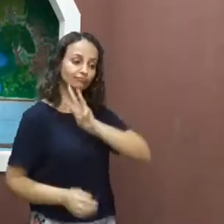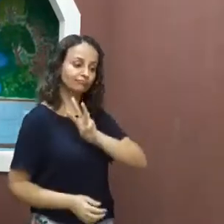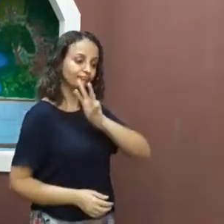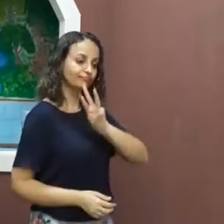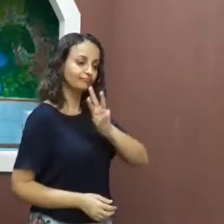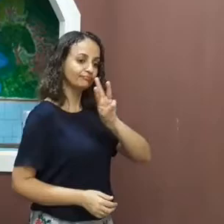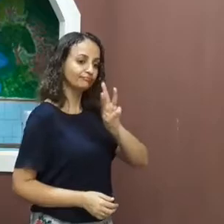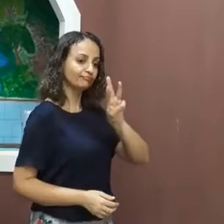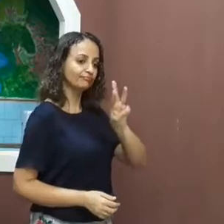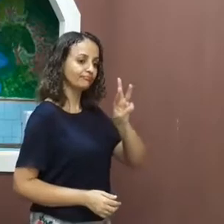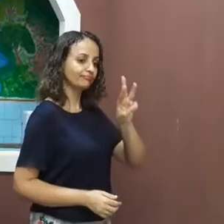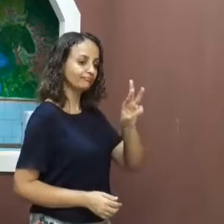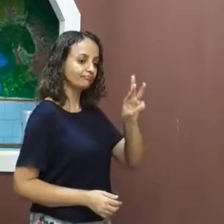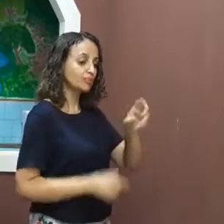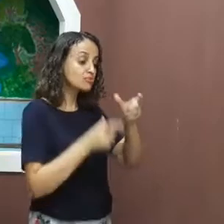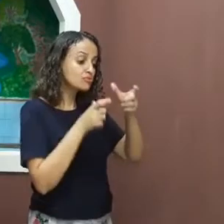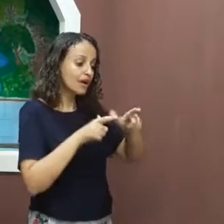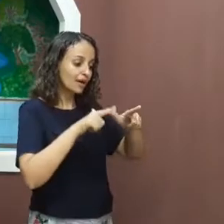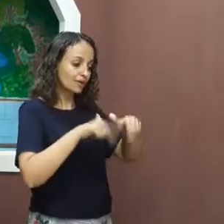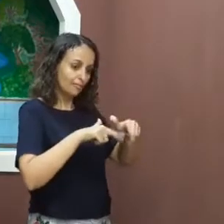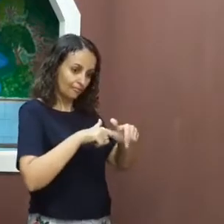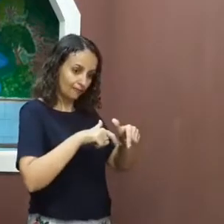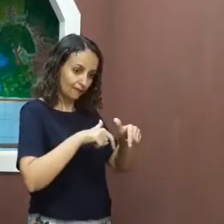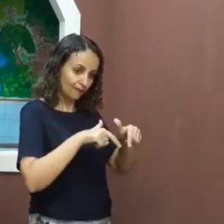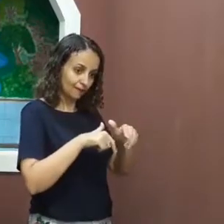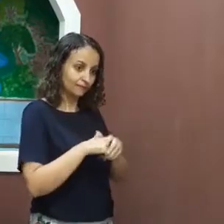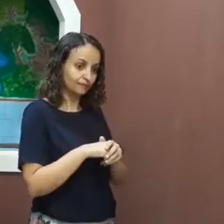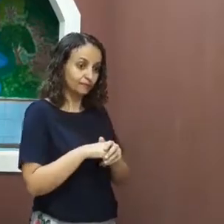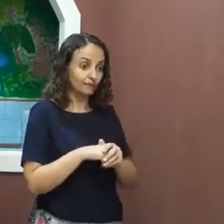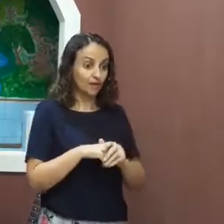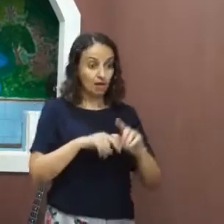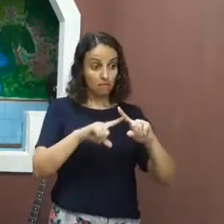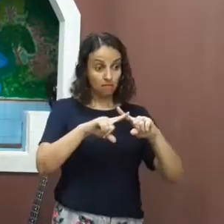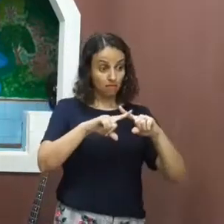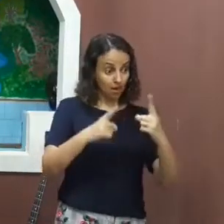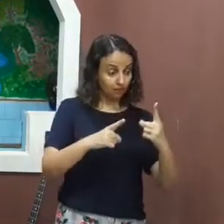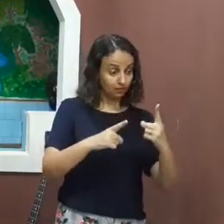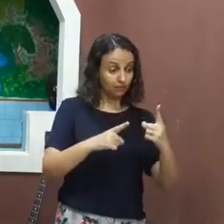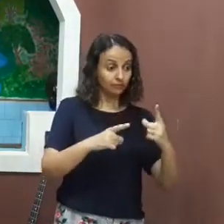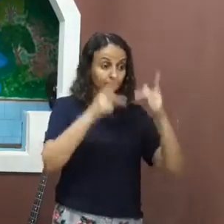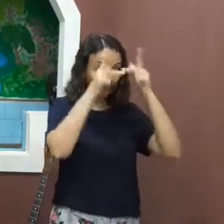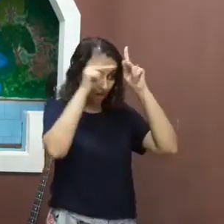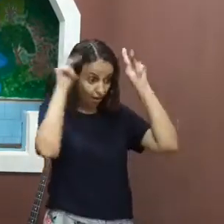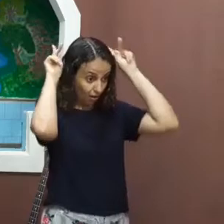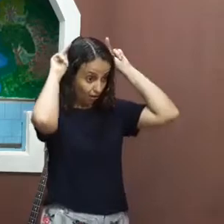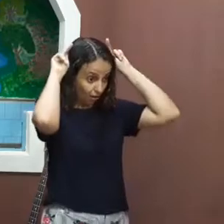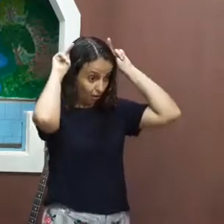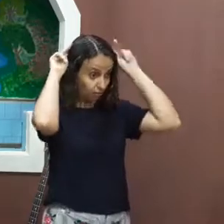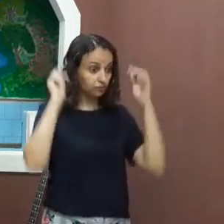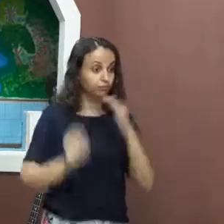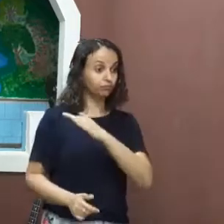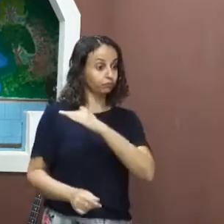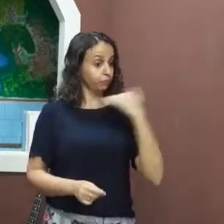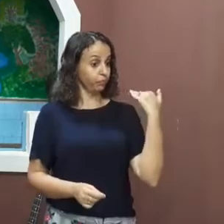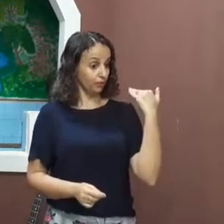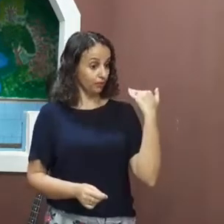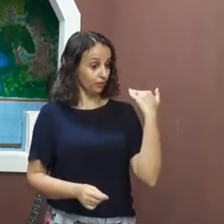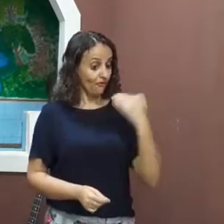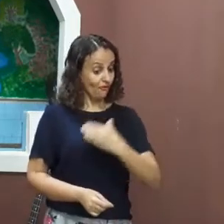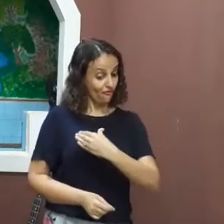de Israel. Mas ao ouvir que Arquelau estava reinando na Judéia, em lugar de seu pai